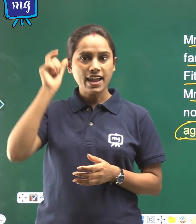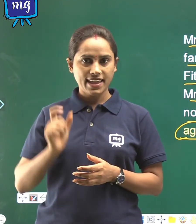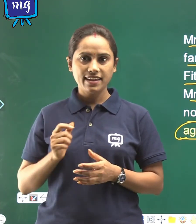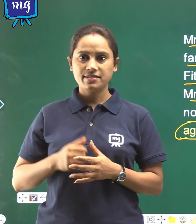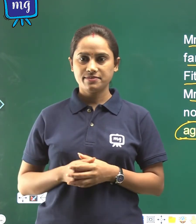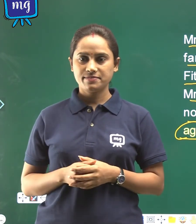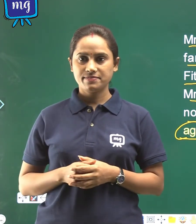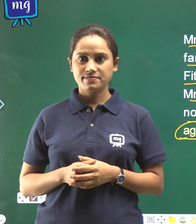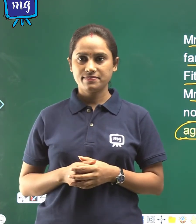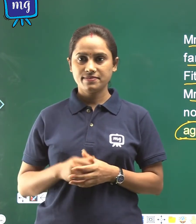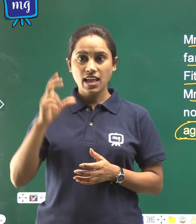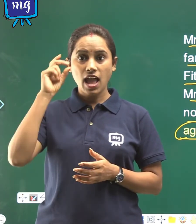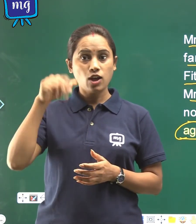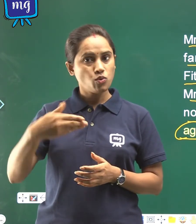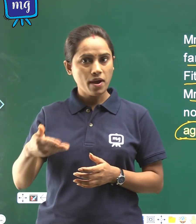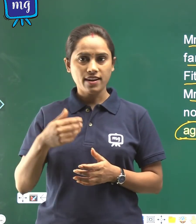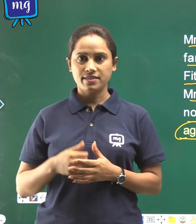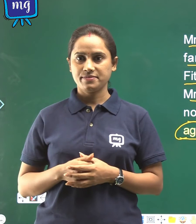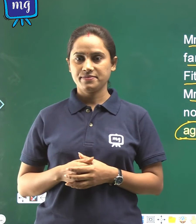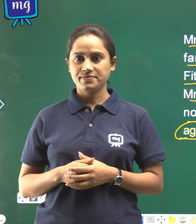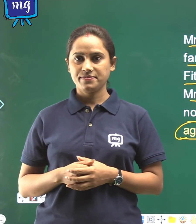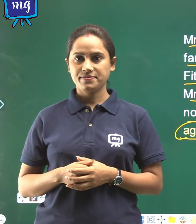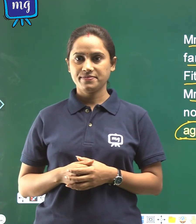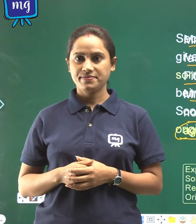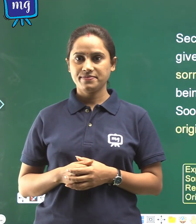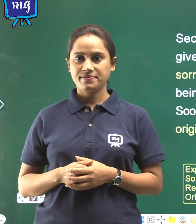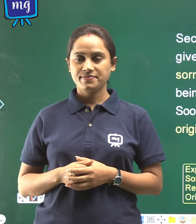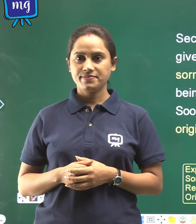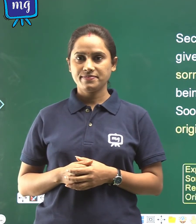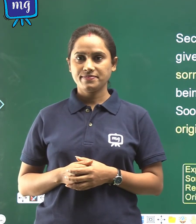again, दोबारा.